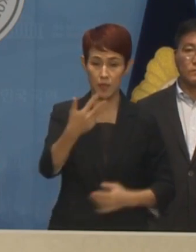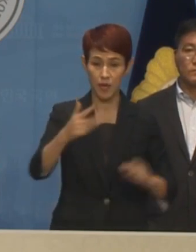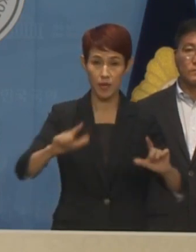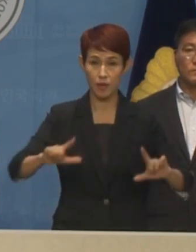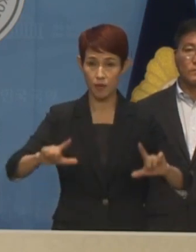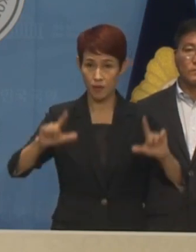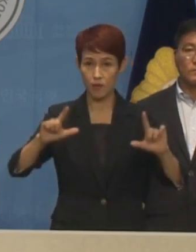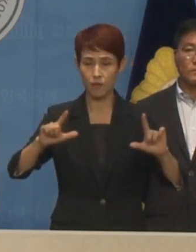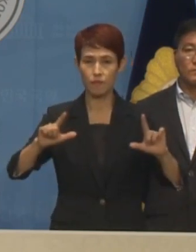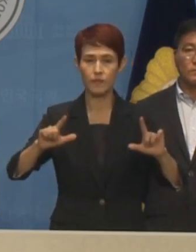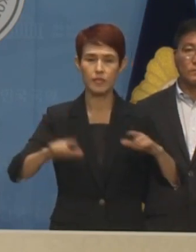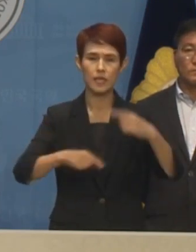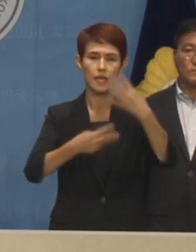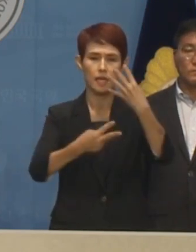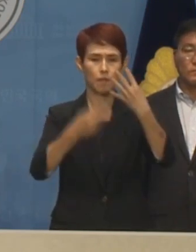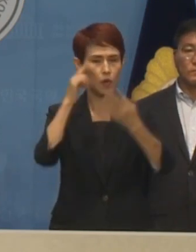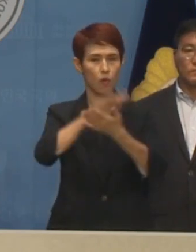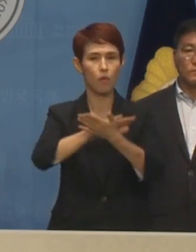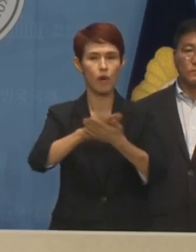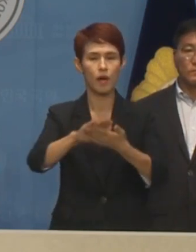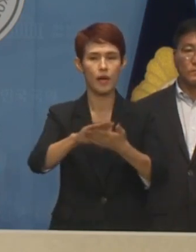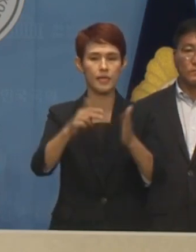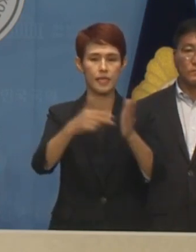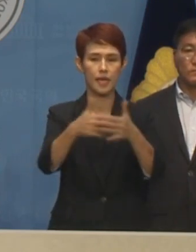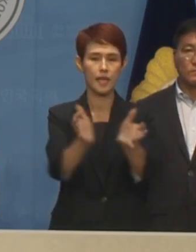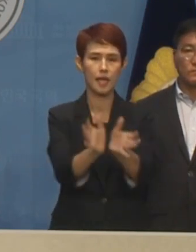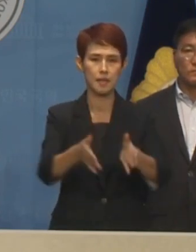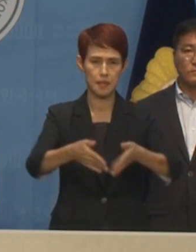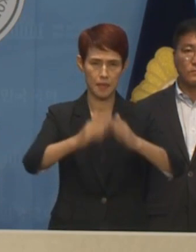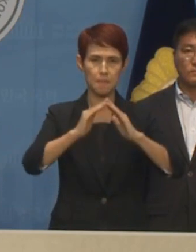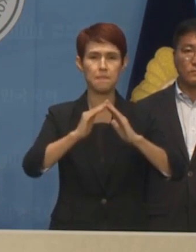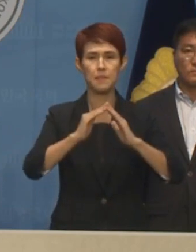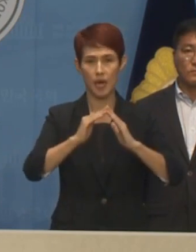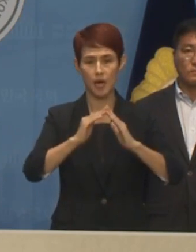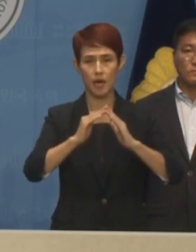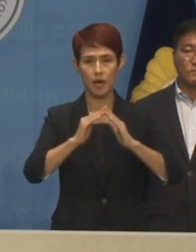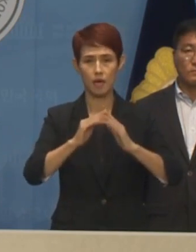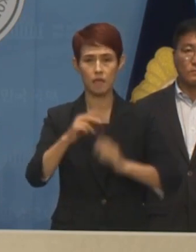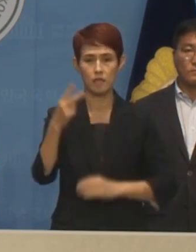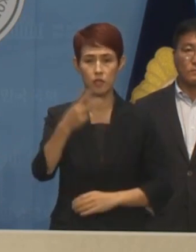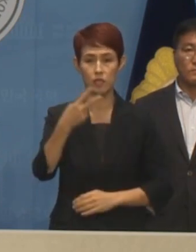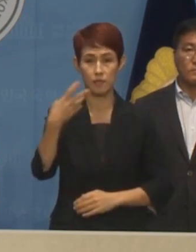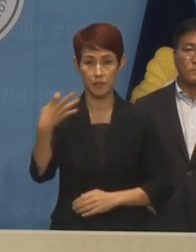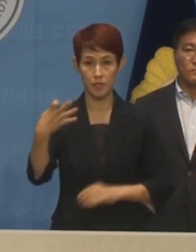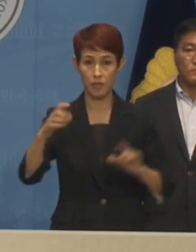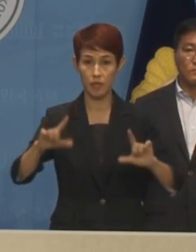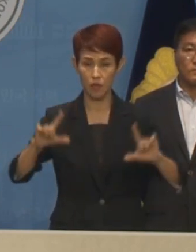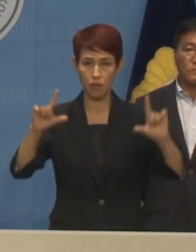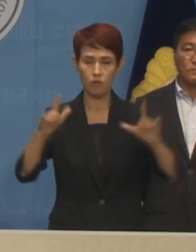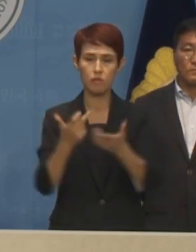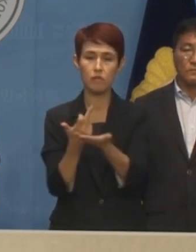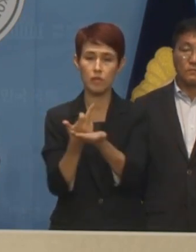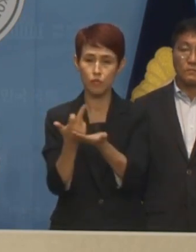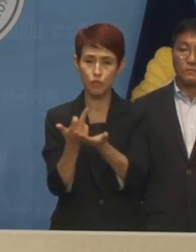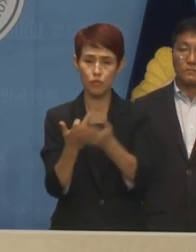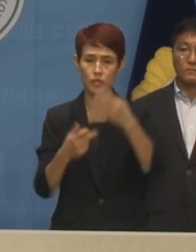2008년 4.3 평화재단이 만들어졌고 2014년 제주